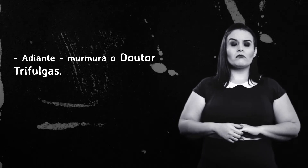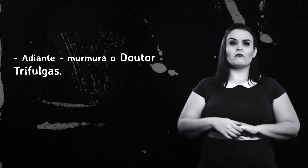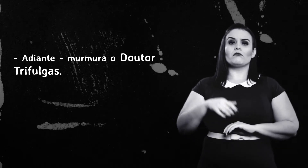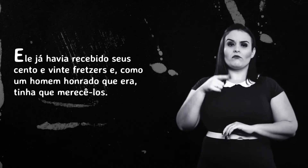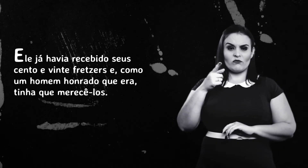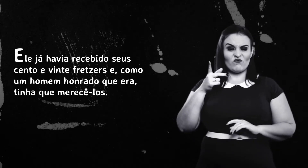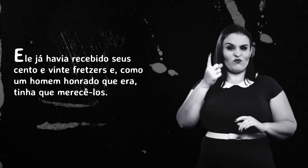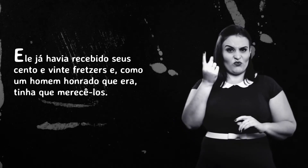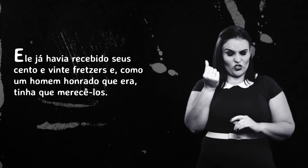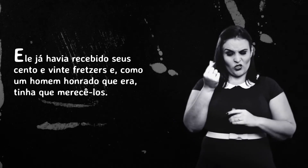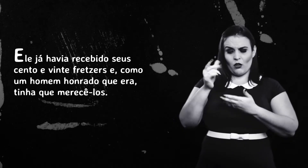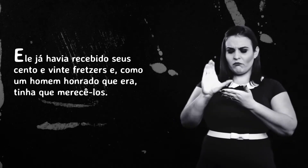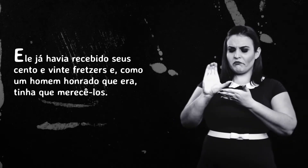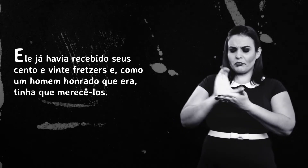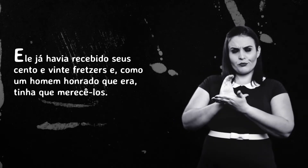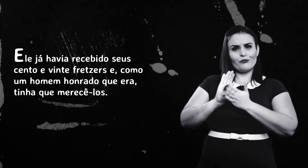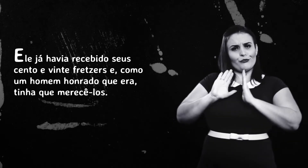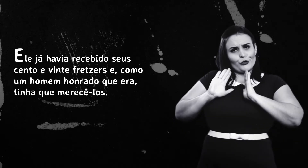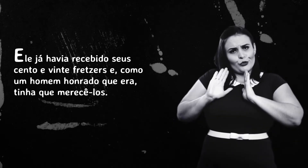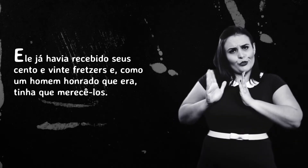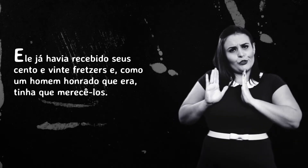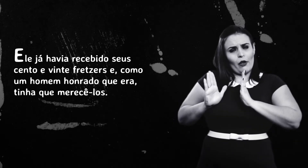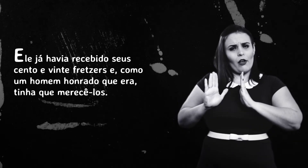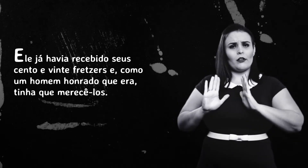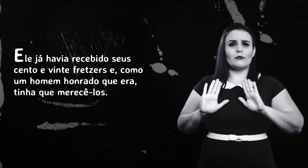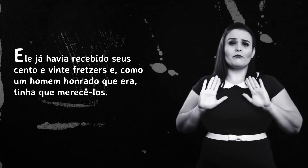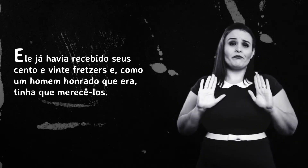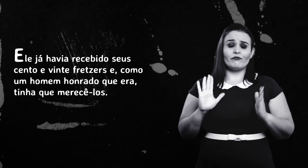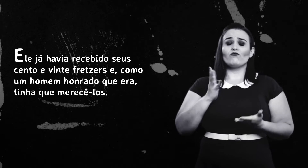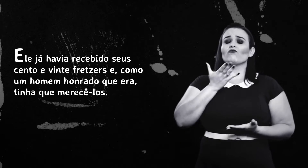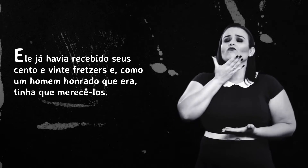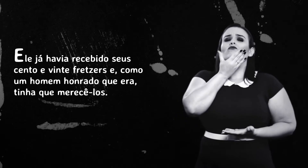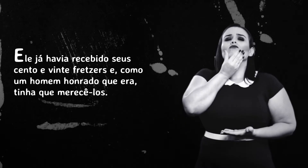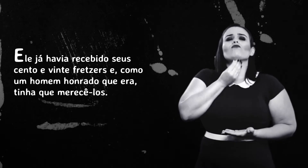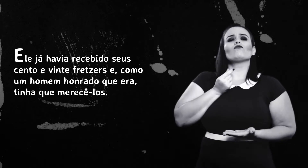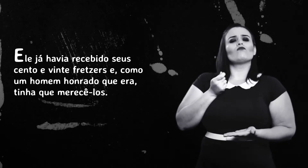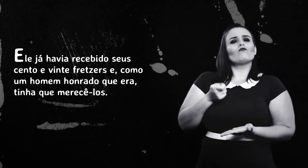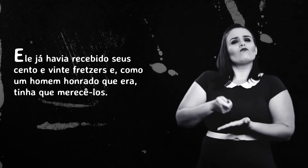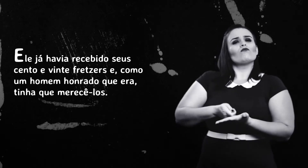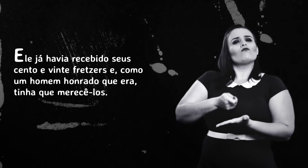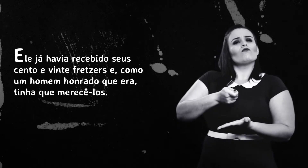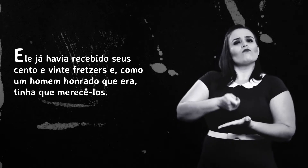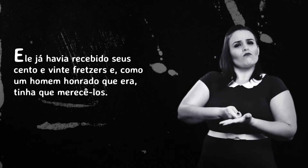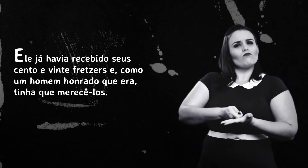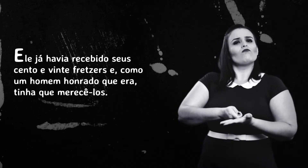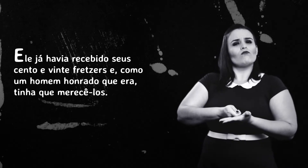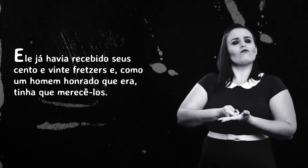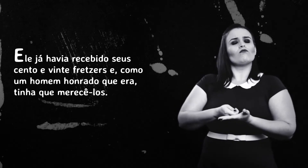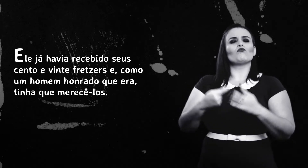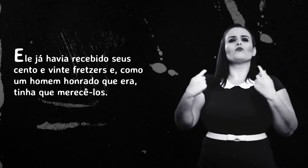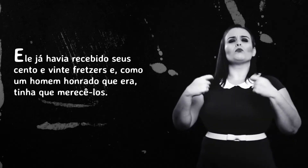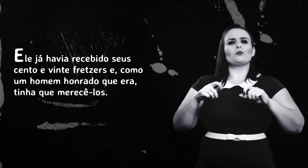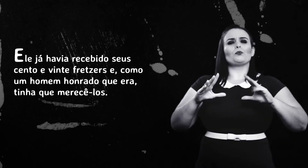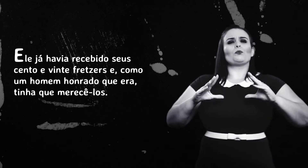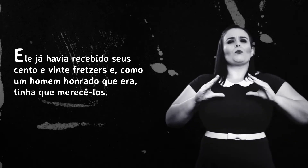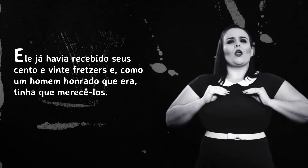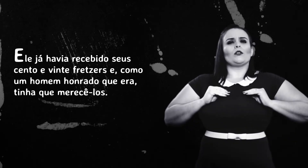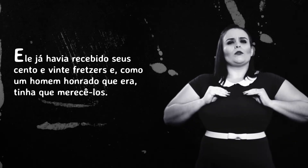Ele já havia recebido seus 120 Fretzers e, como um homem honrado que era, tinha que